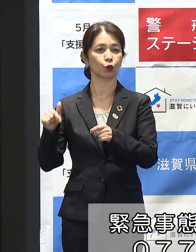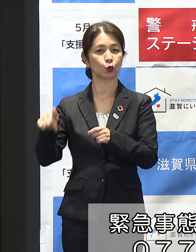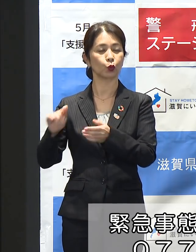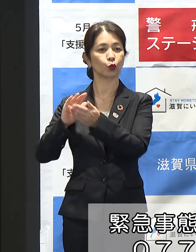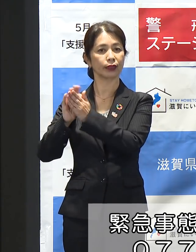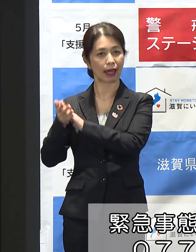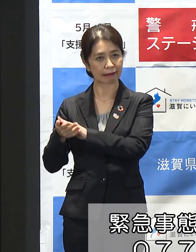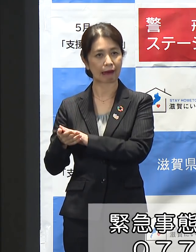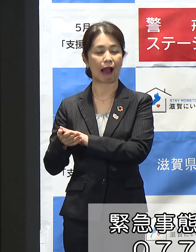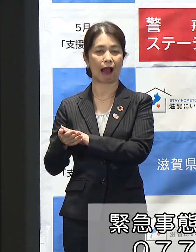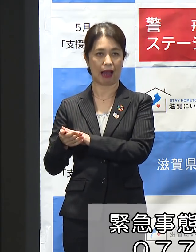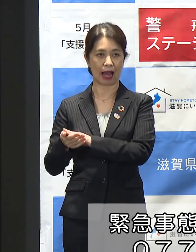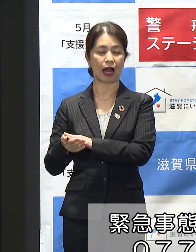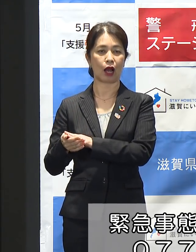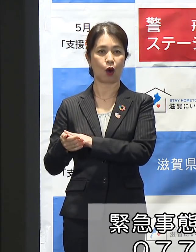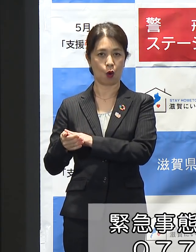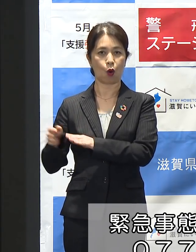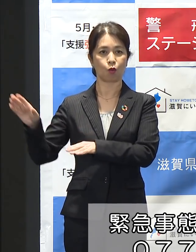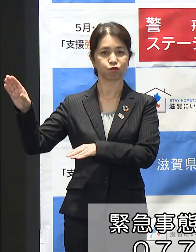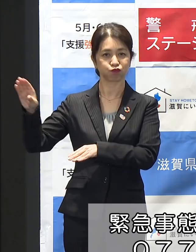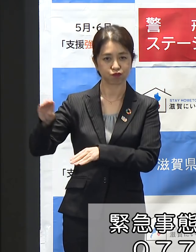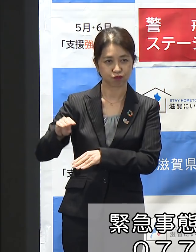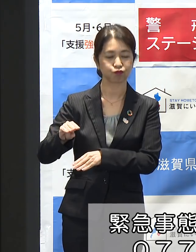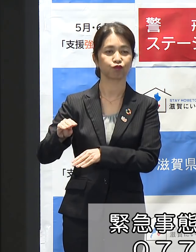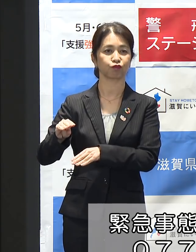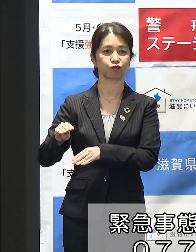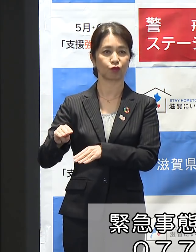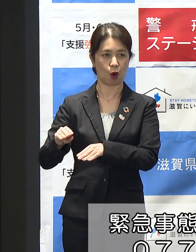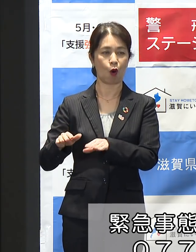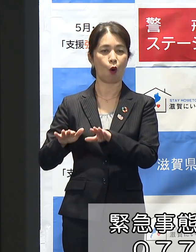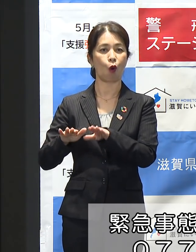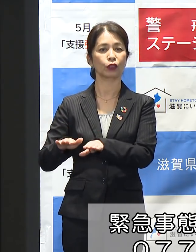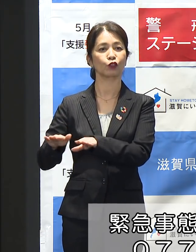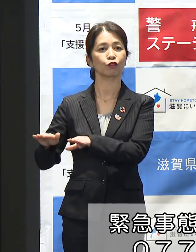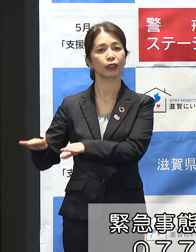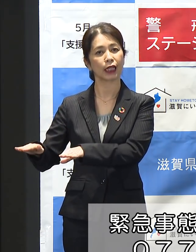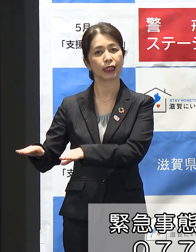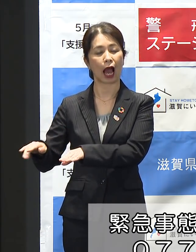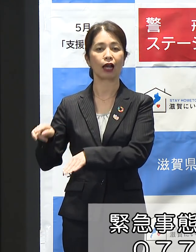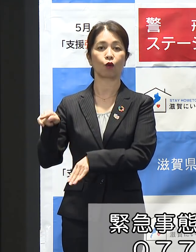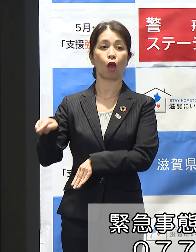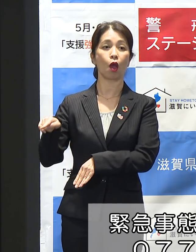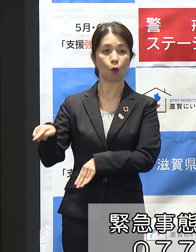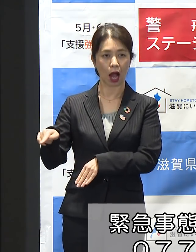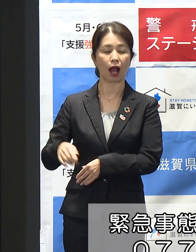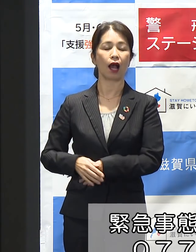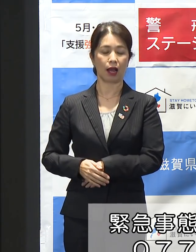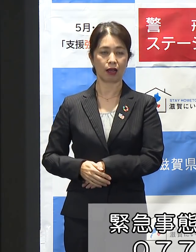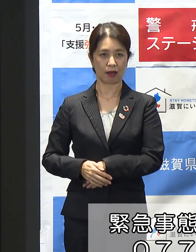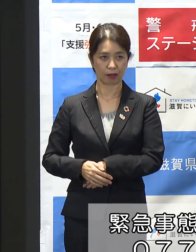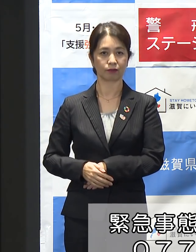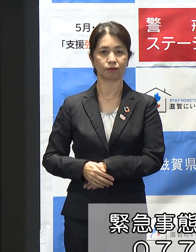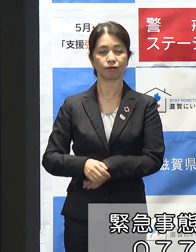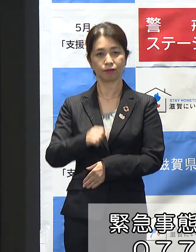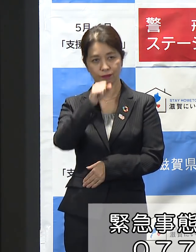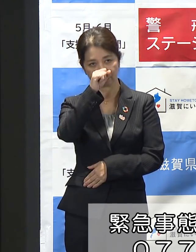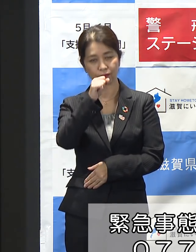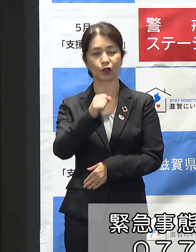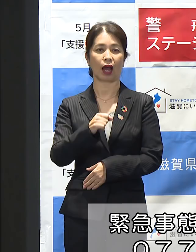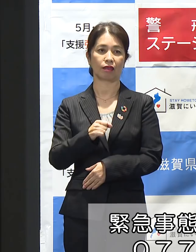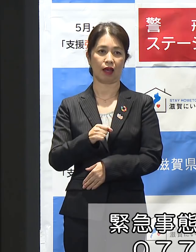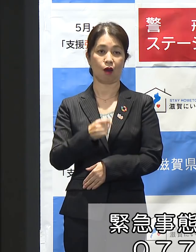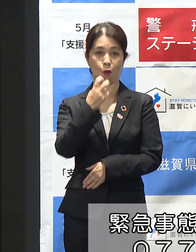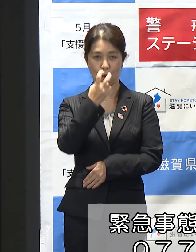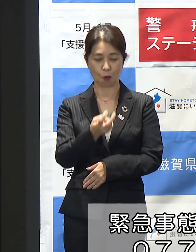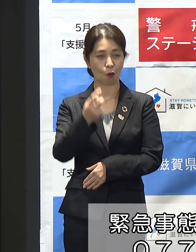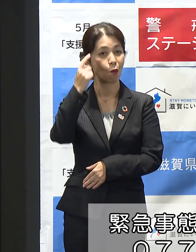きを見せ、緊急事態宣言が解除されたこと自体は好ましい状況にあると考